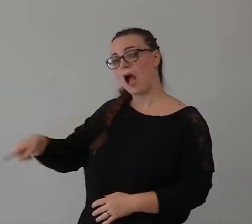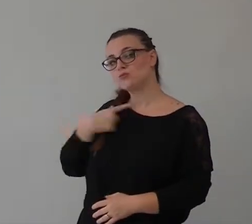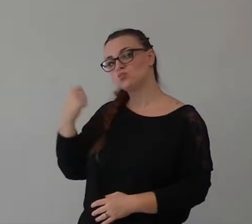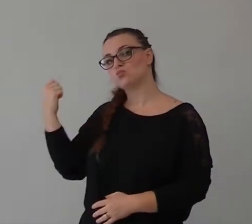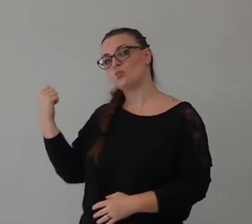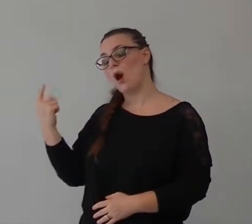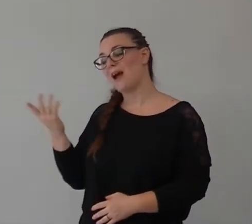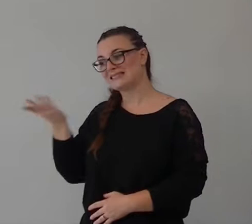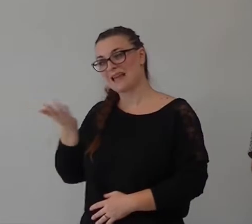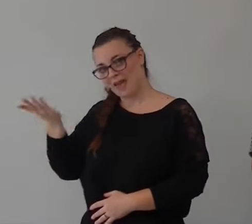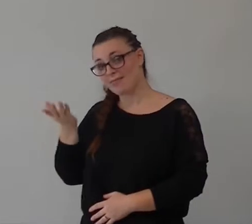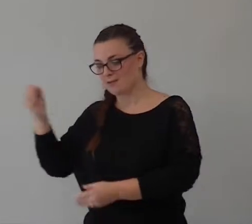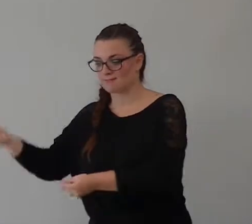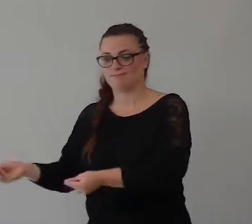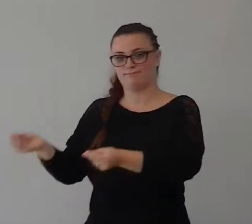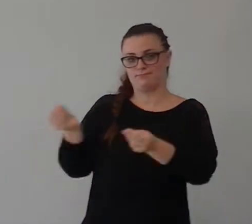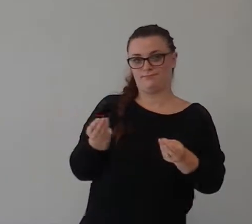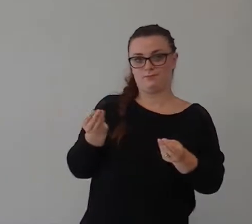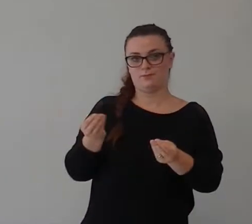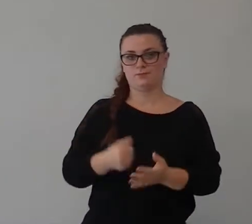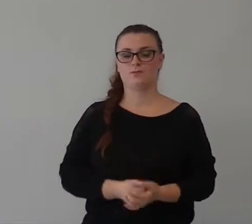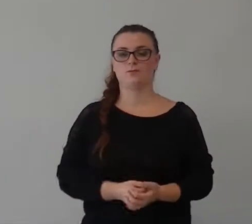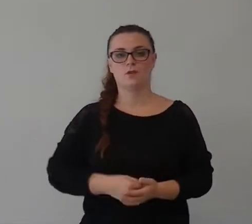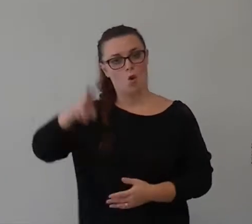Nei campi non ci sono le bacioni dell'acqua,